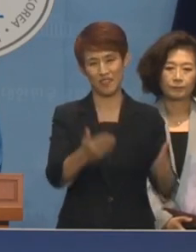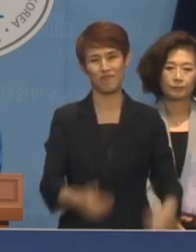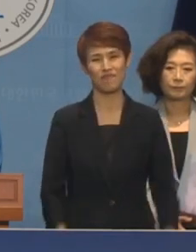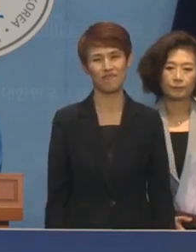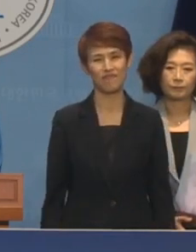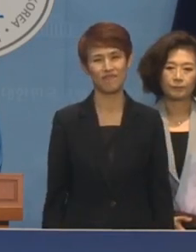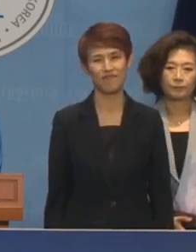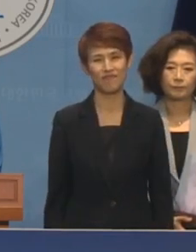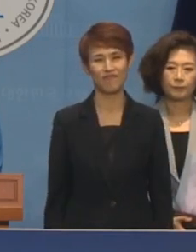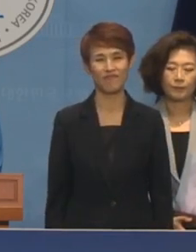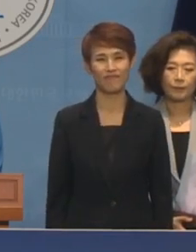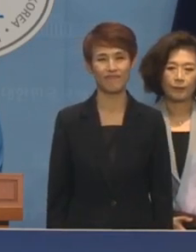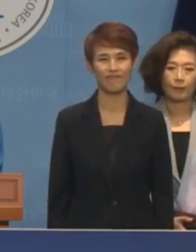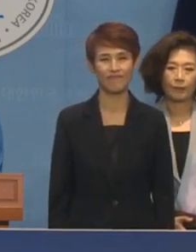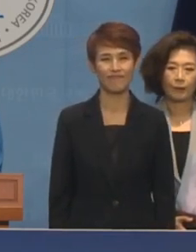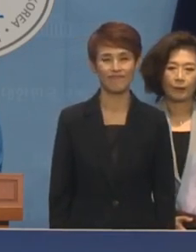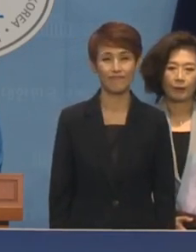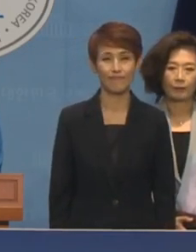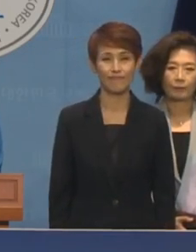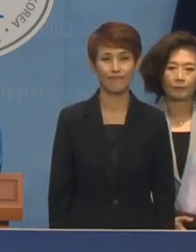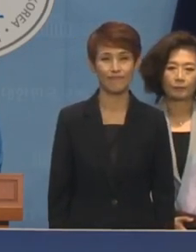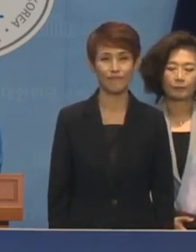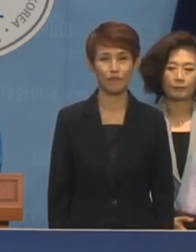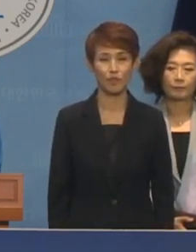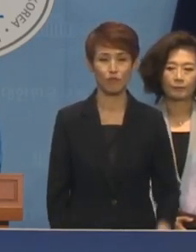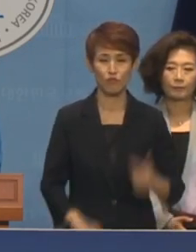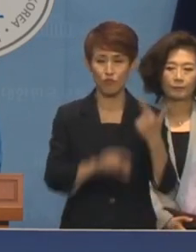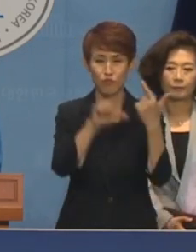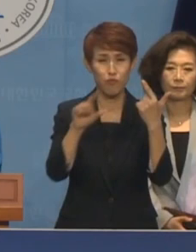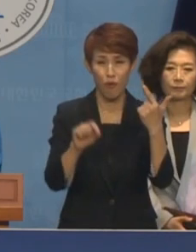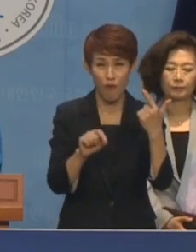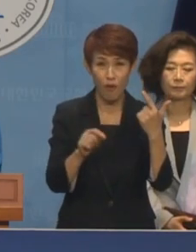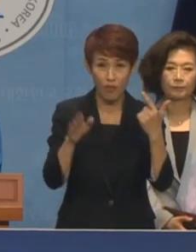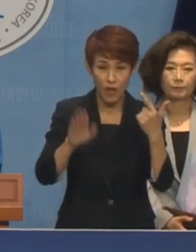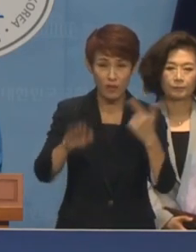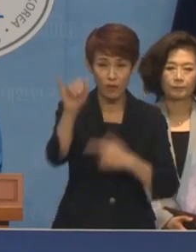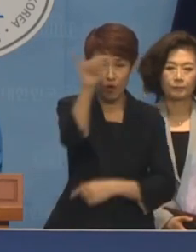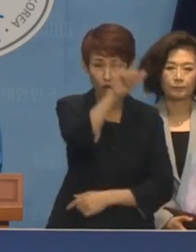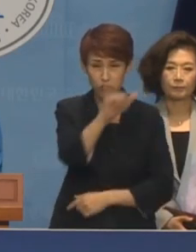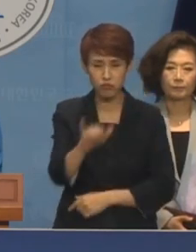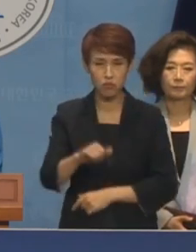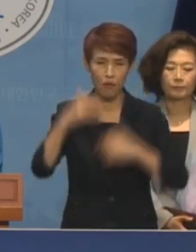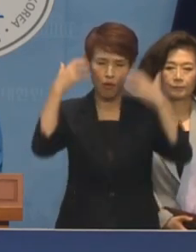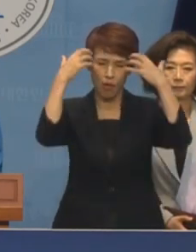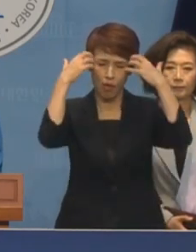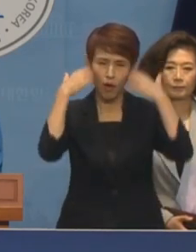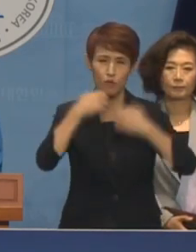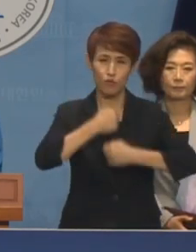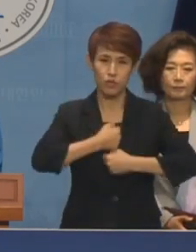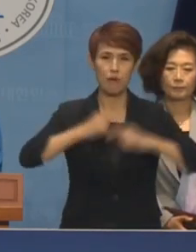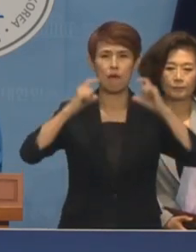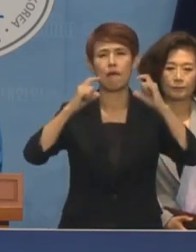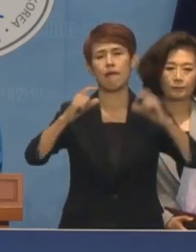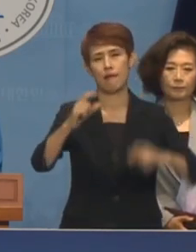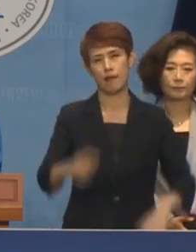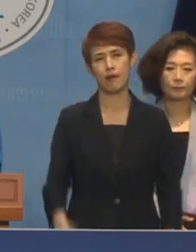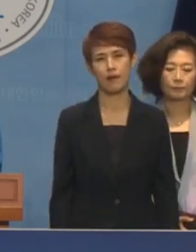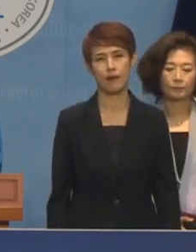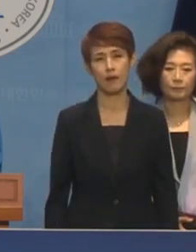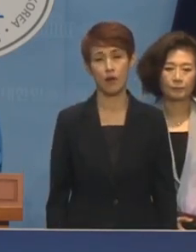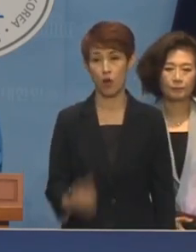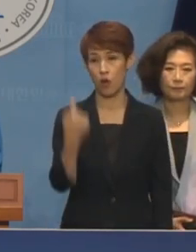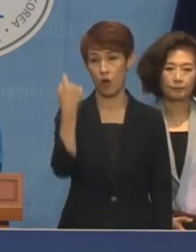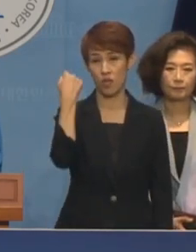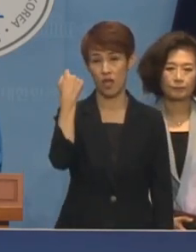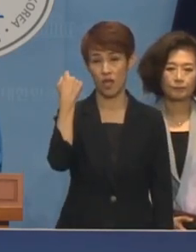감사 말씀드립니다. 6월밖에 안 됐는데 이미 전국 곳곳에 폭염주의보가 발효되었습니다. 바로